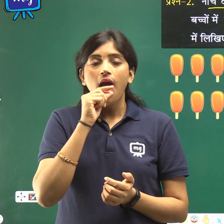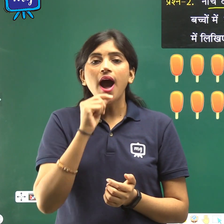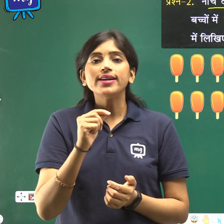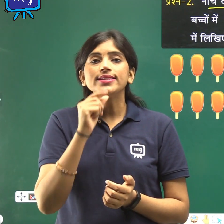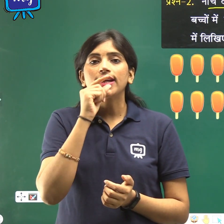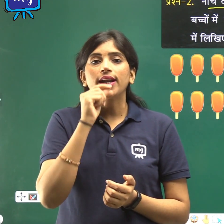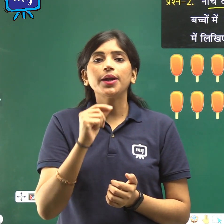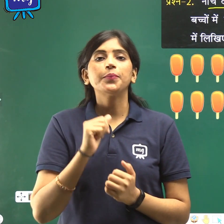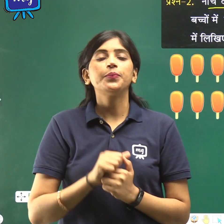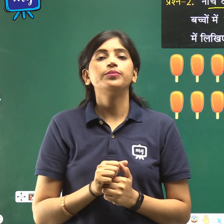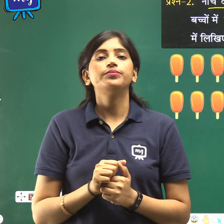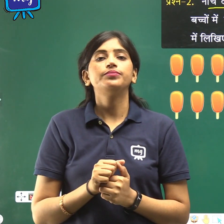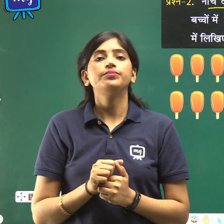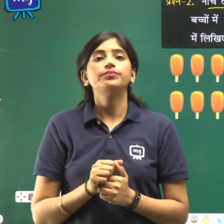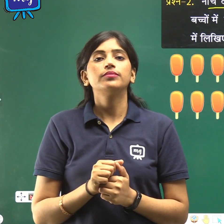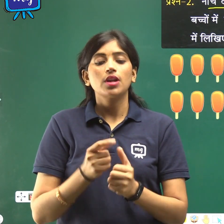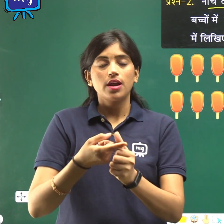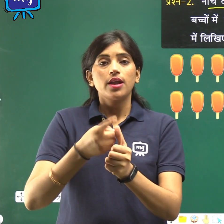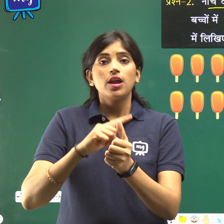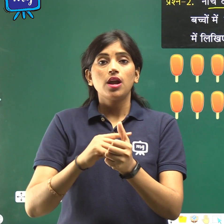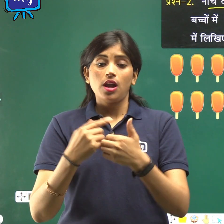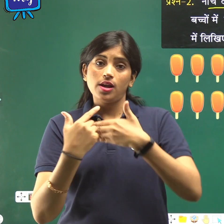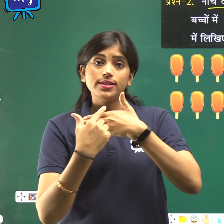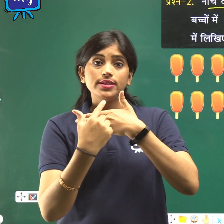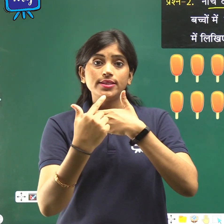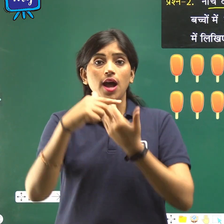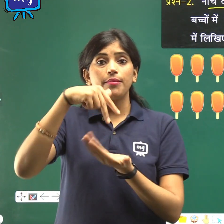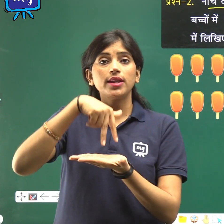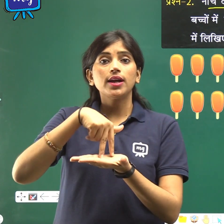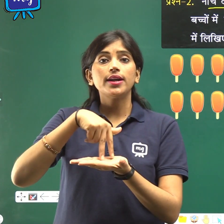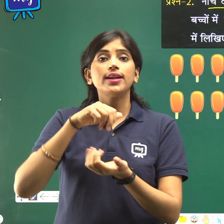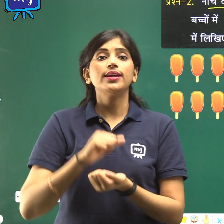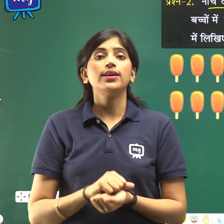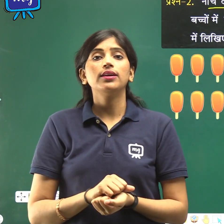आइसक्रीम को सामने खड़े